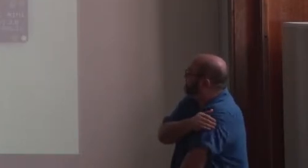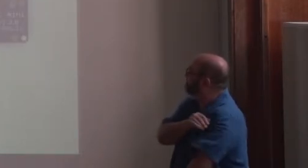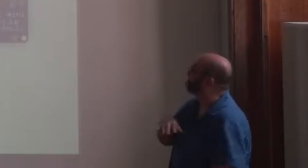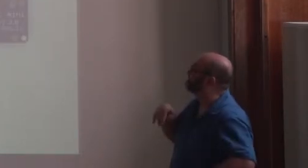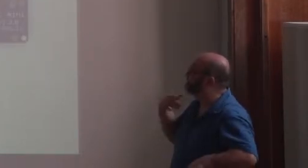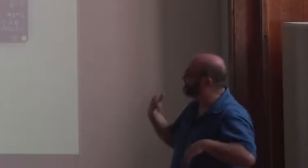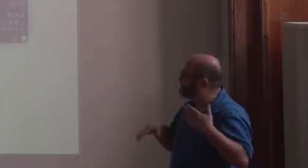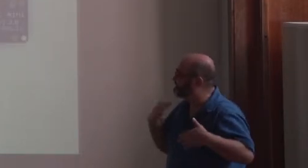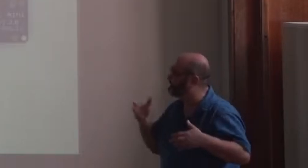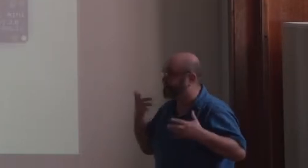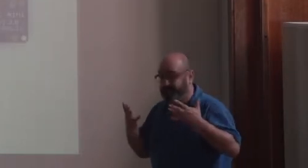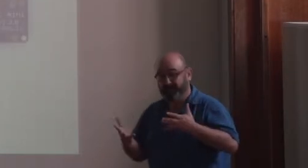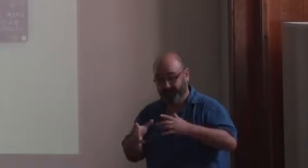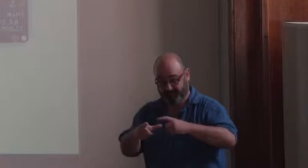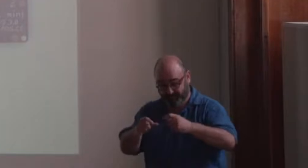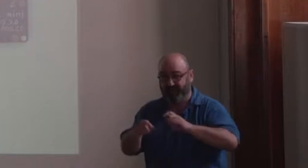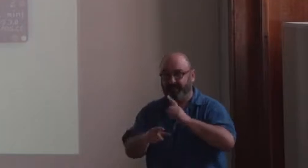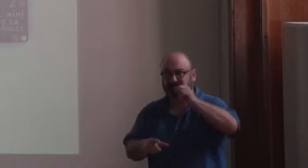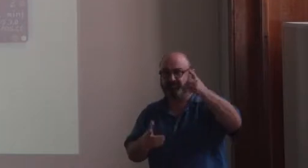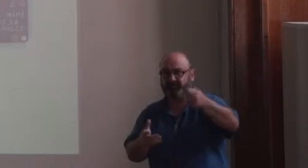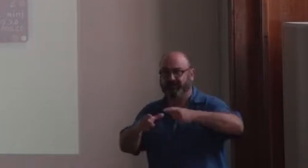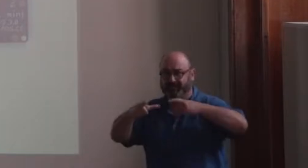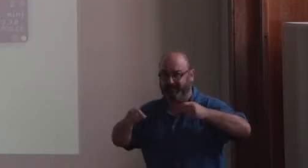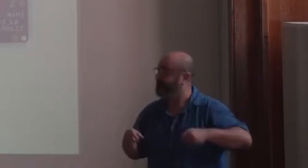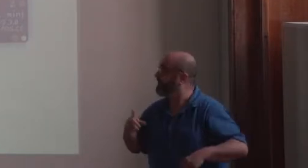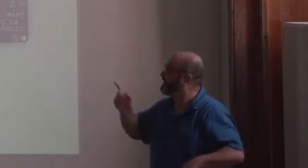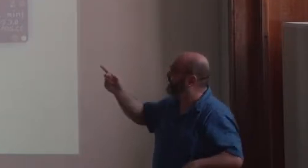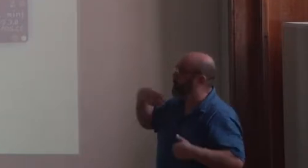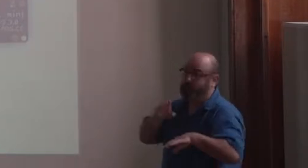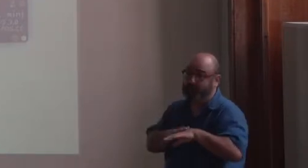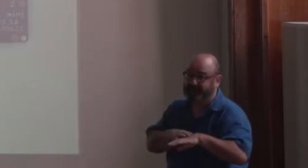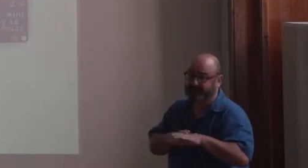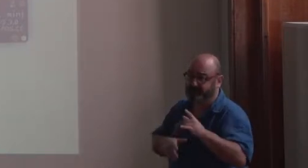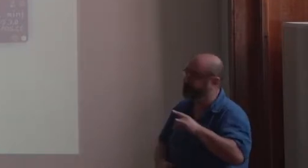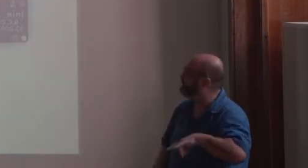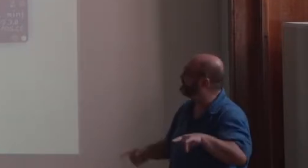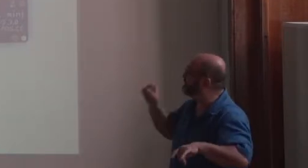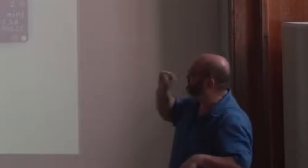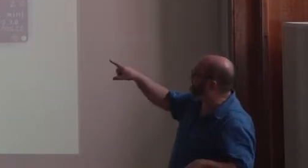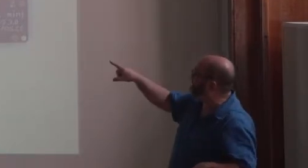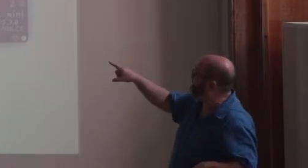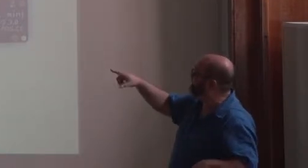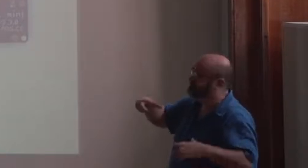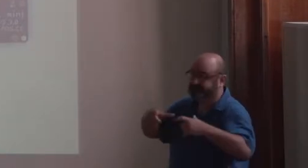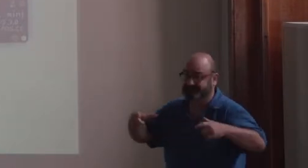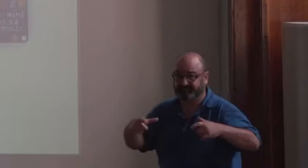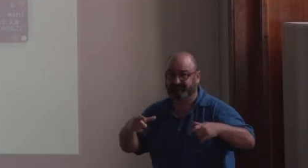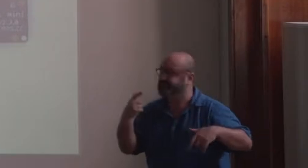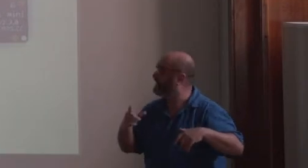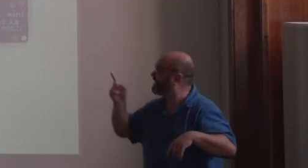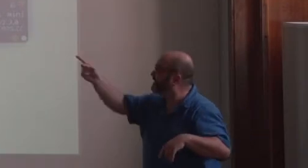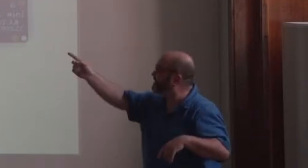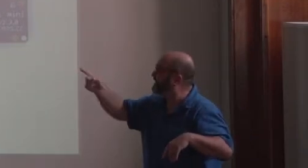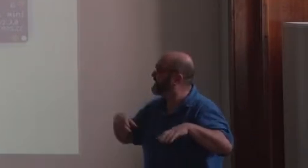Alors ensuite, il faut obtenir la board. Moi, je vous conseille de partir sur celle-ci, donc sur le site